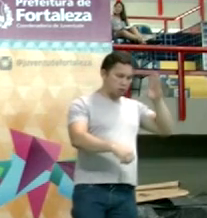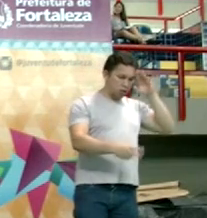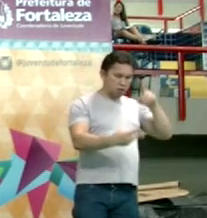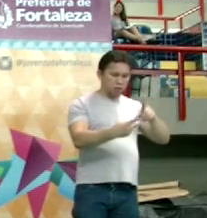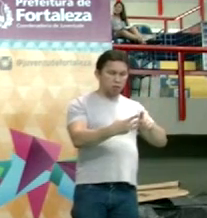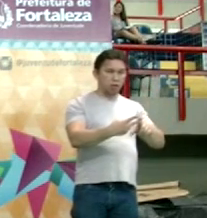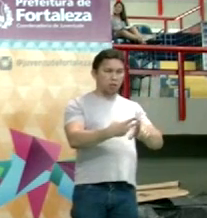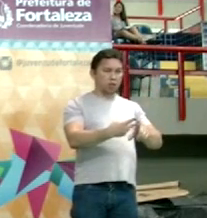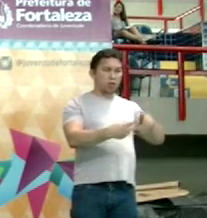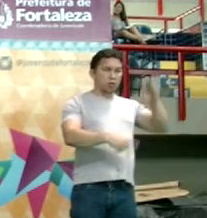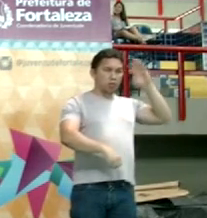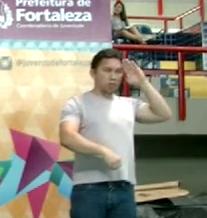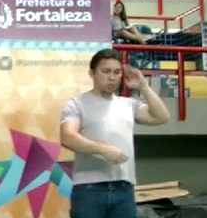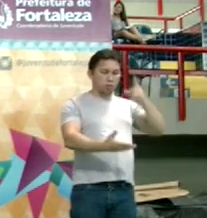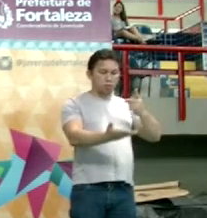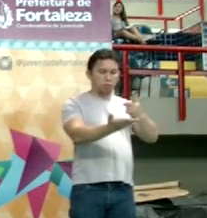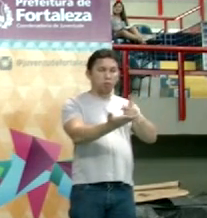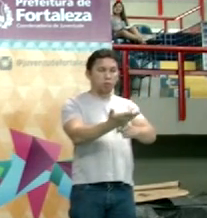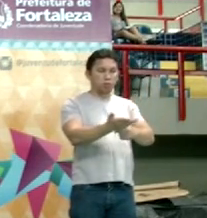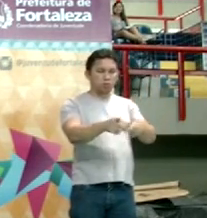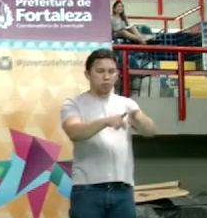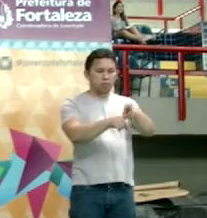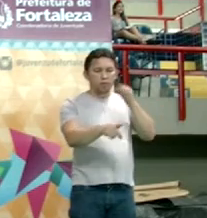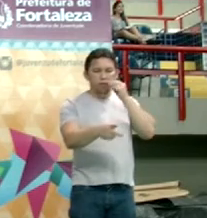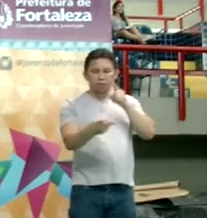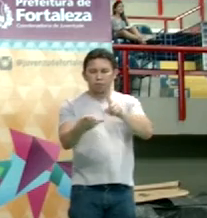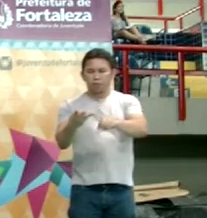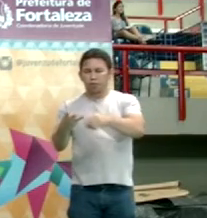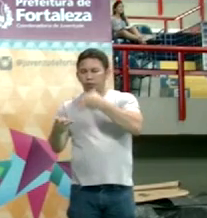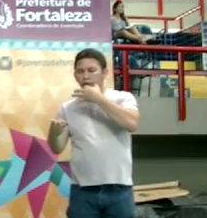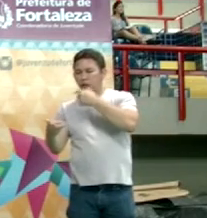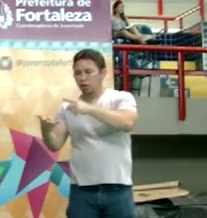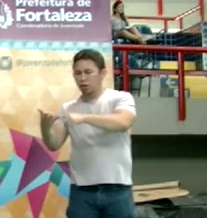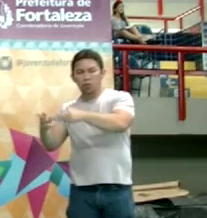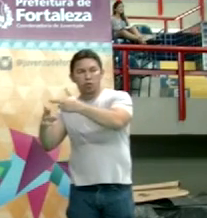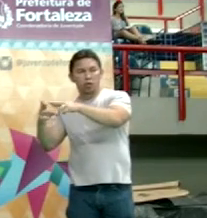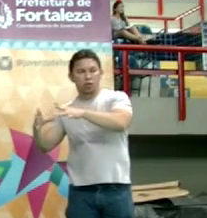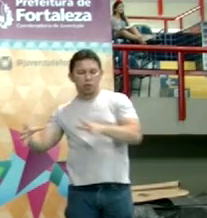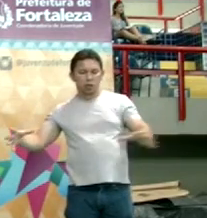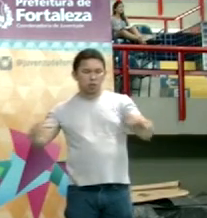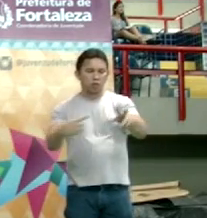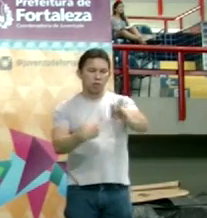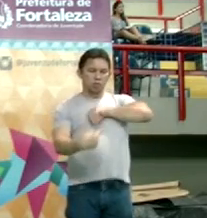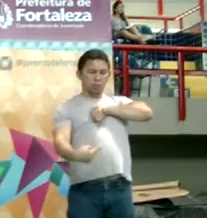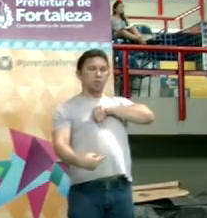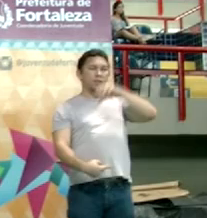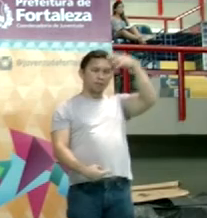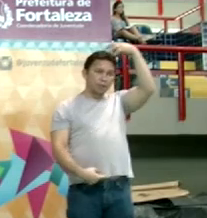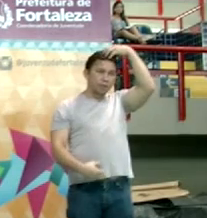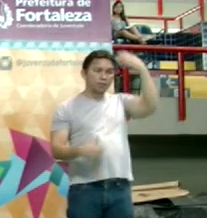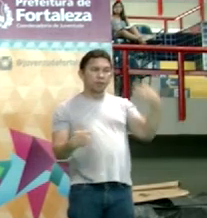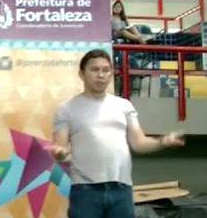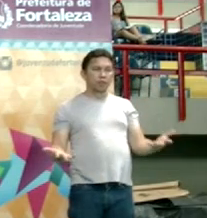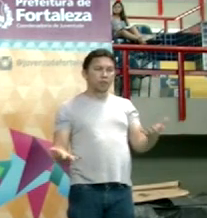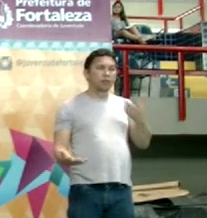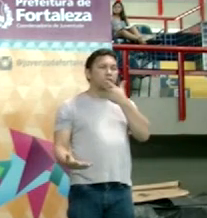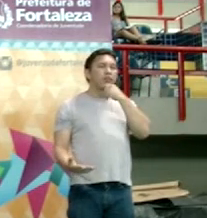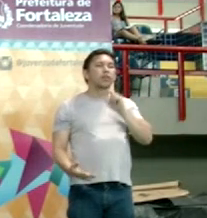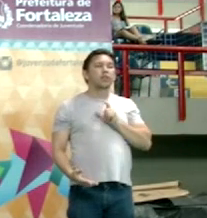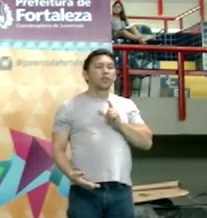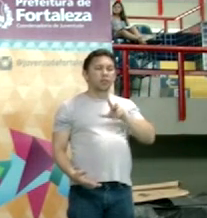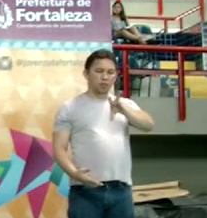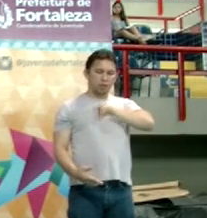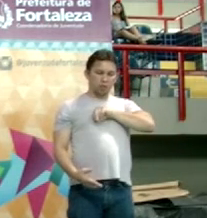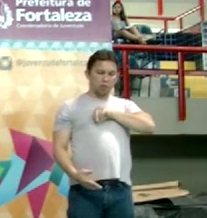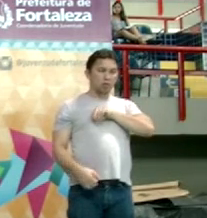o exército, vai se aliar com os cafeicultores, com a Inglaterra e com a Igreja Católica e vai derrubar. Tanto é que quem dá o golpe